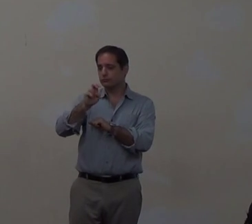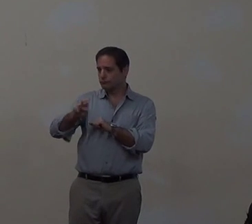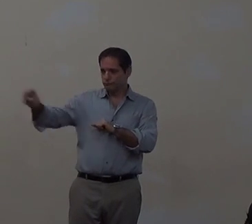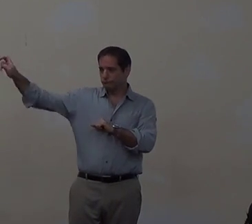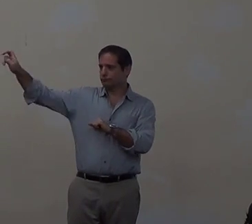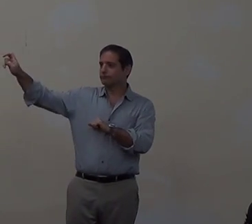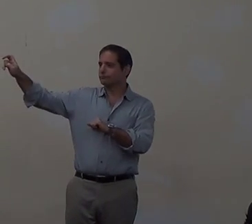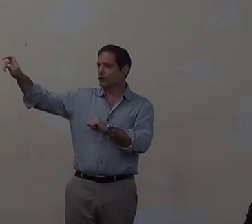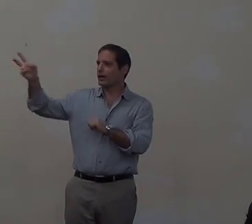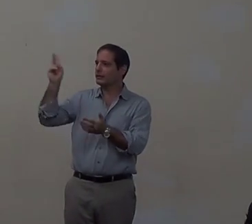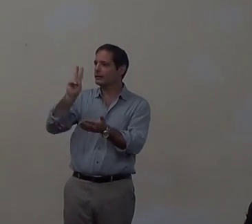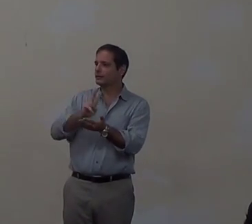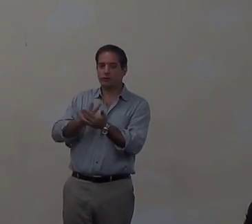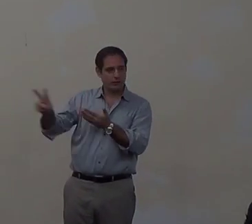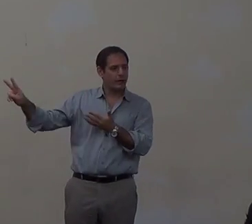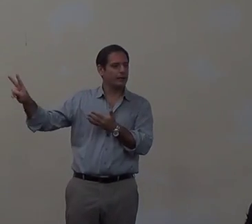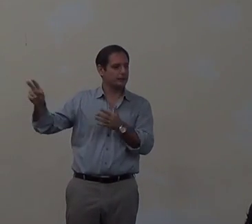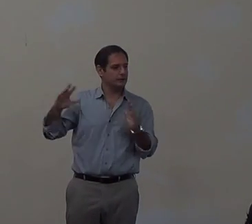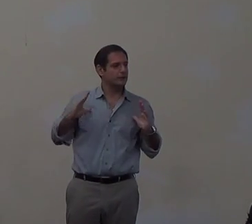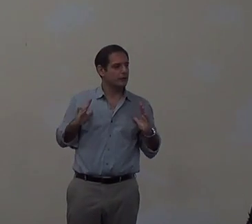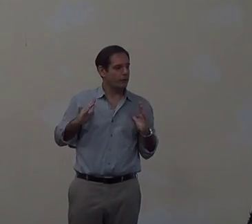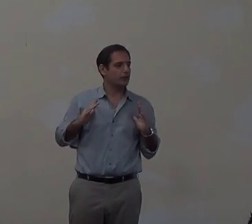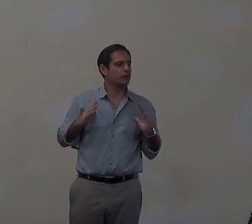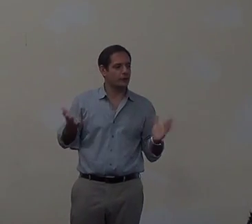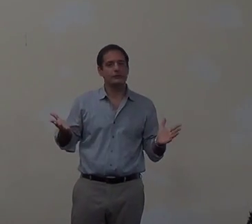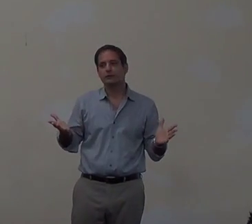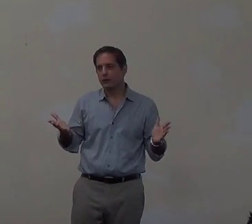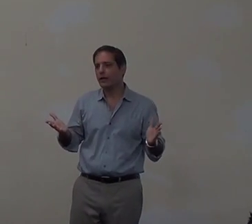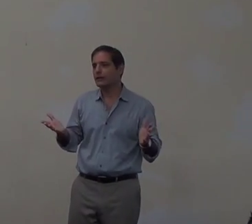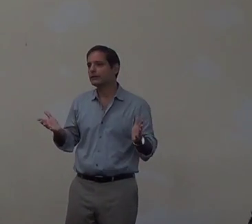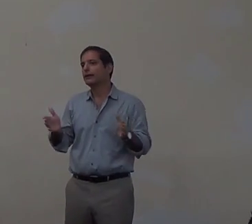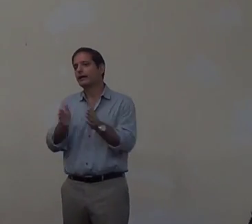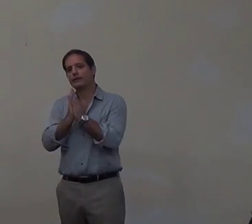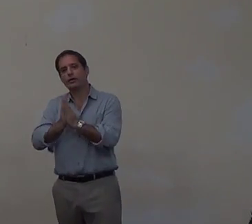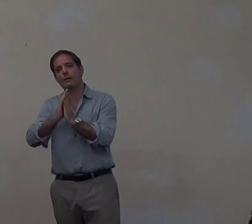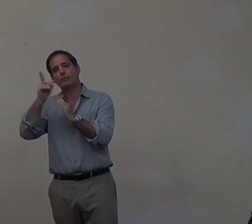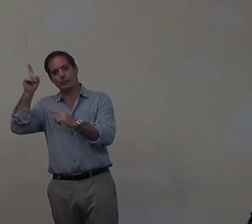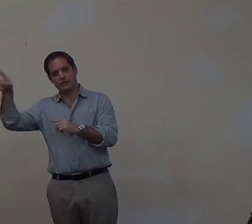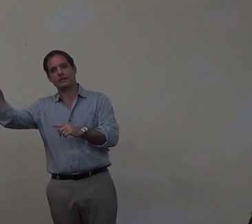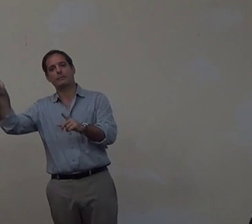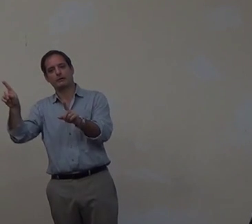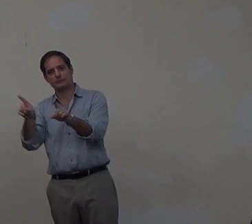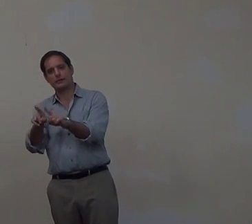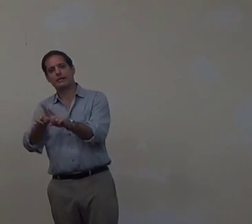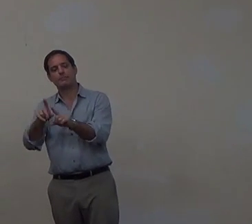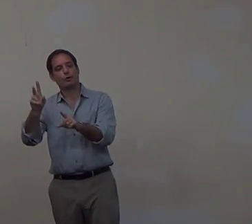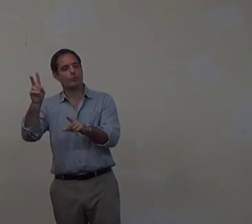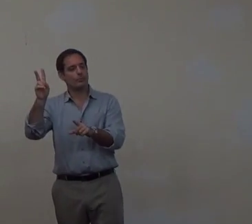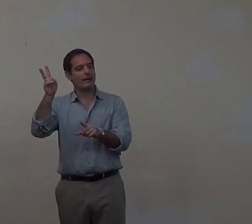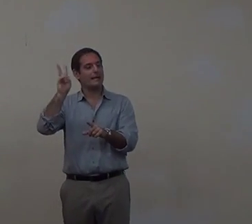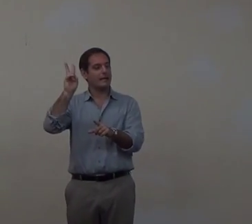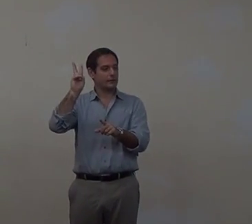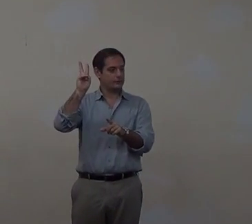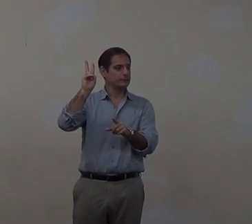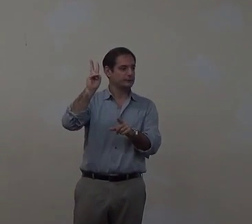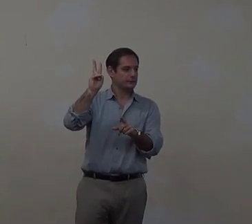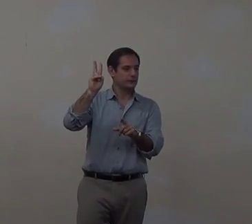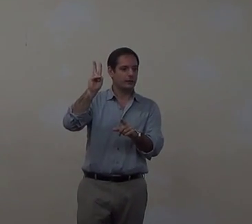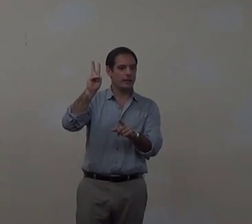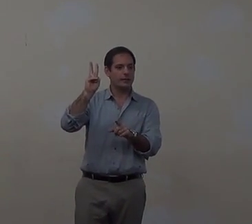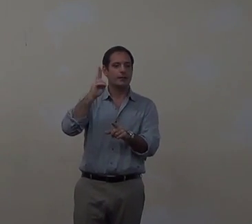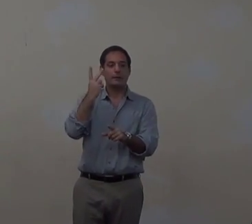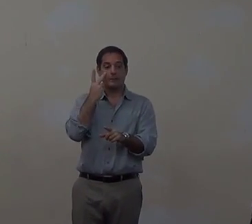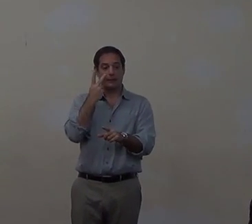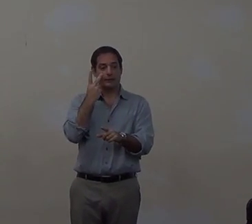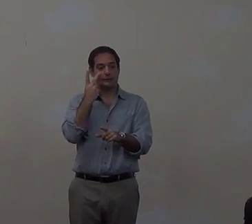viajó. ¿Ok? 2 semanas de vacaciones. ¿Ok? Así que oramos por ella también. Y por Valeria.